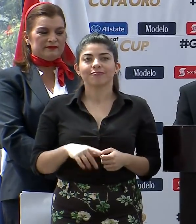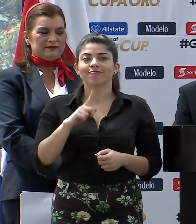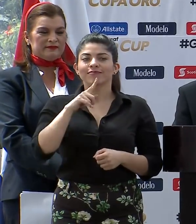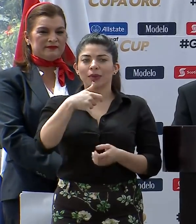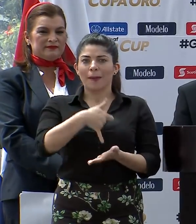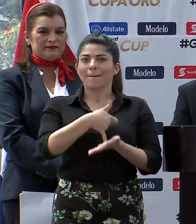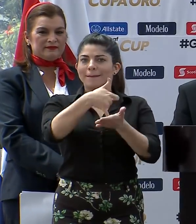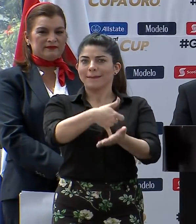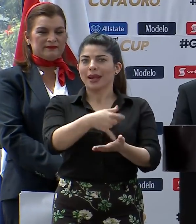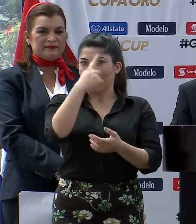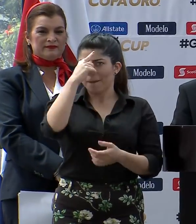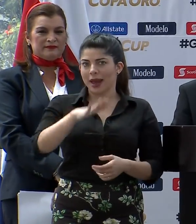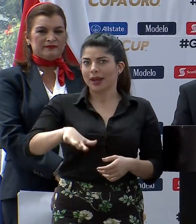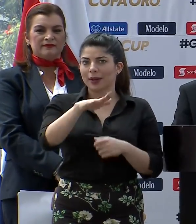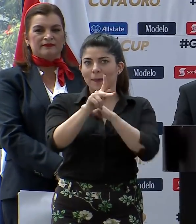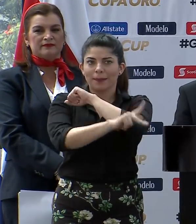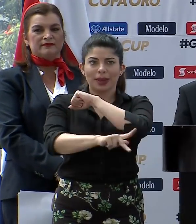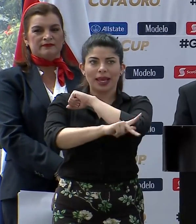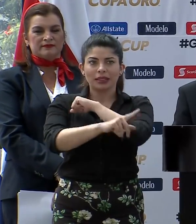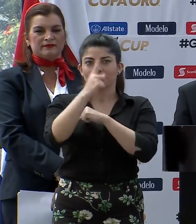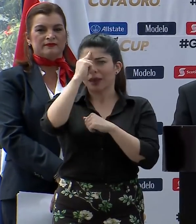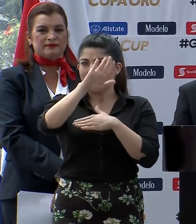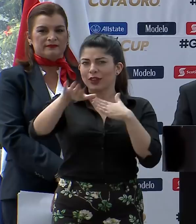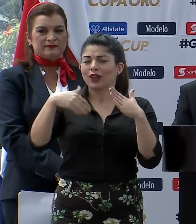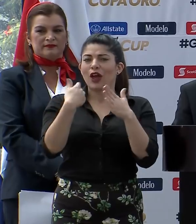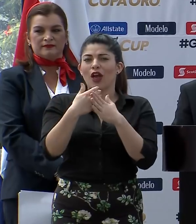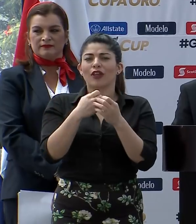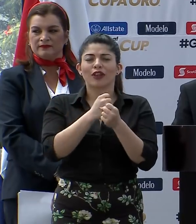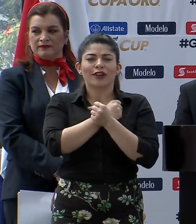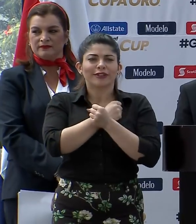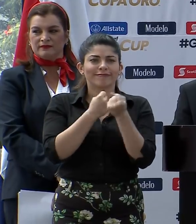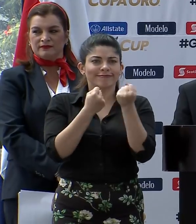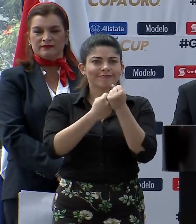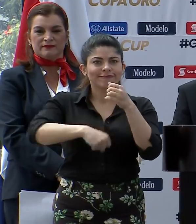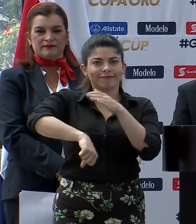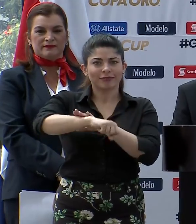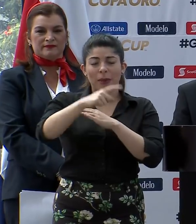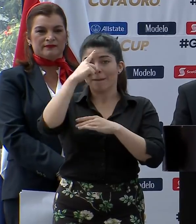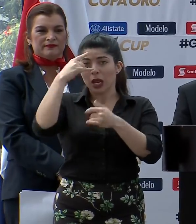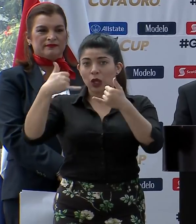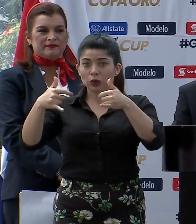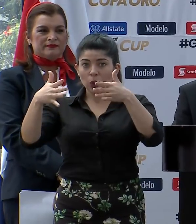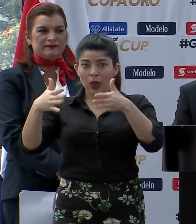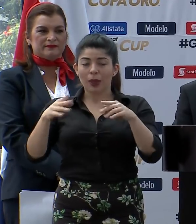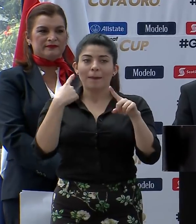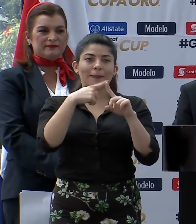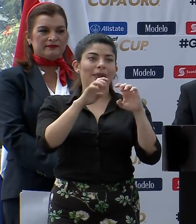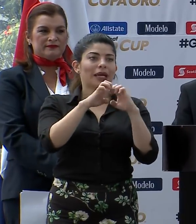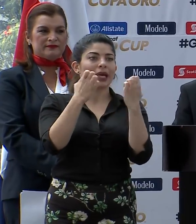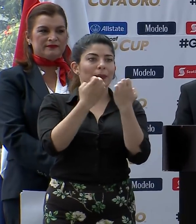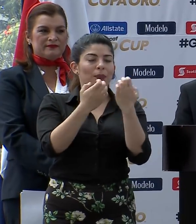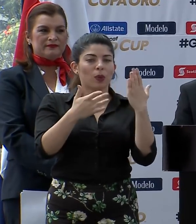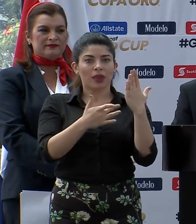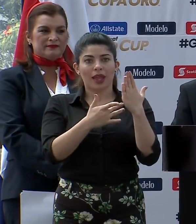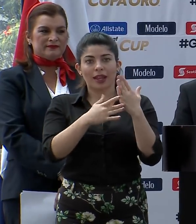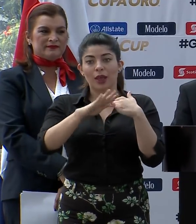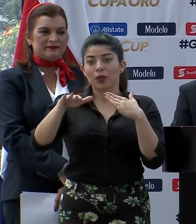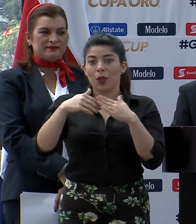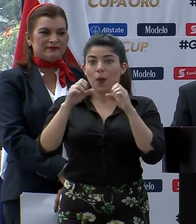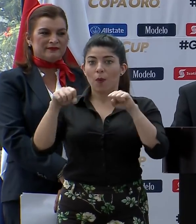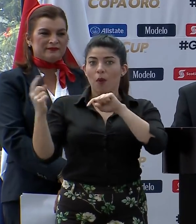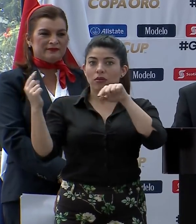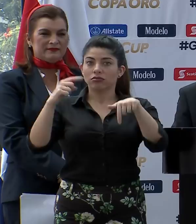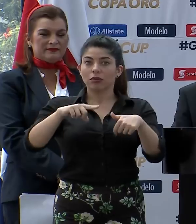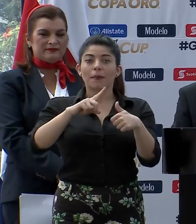es un premio para el país, para toda nuestra afición, para nuestros jugadores y cuerpo técnico, poder tener por